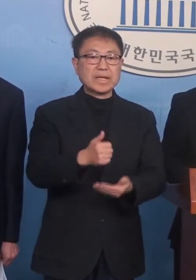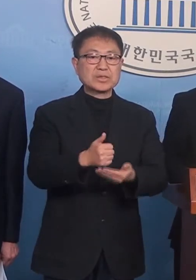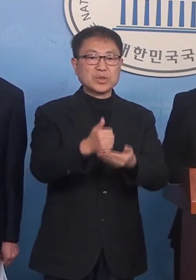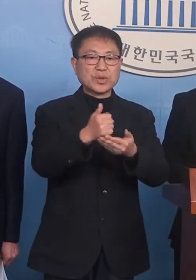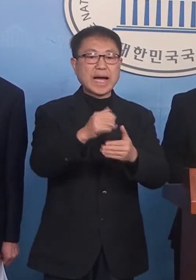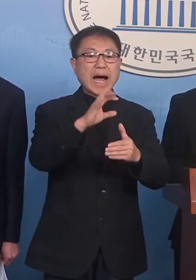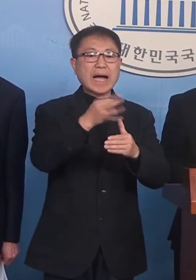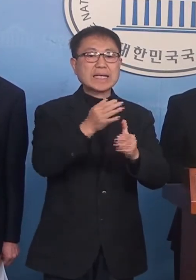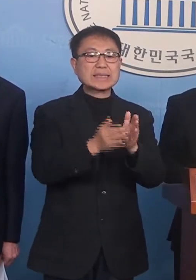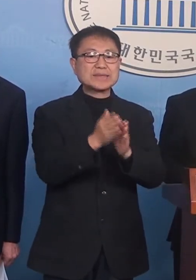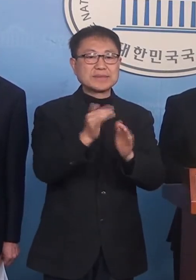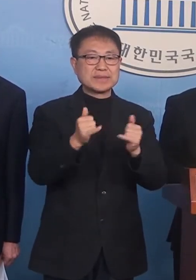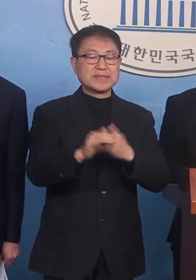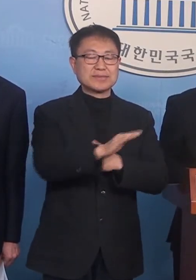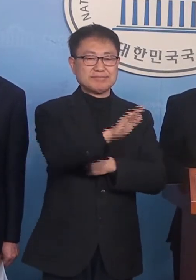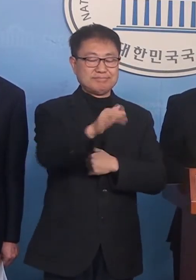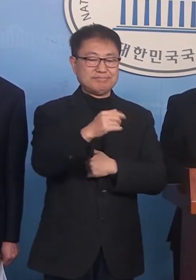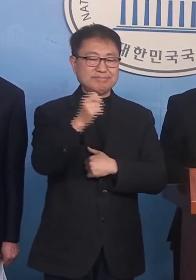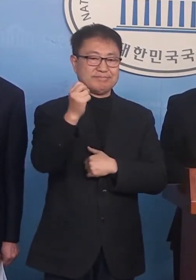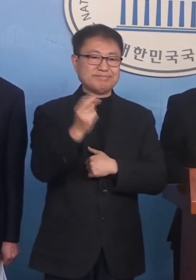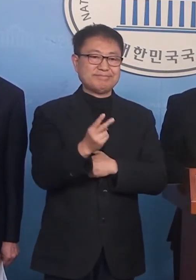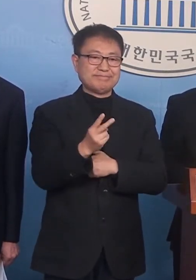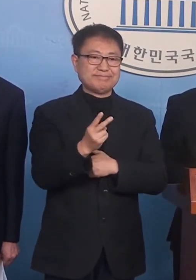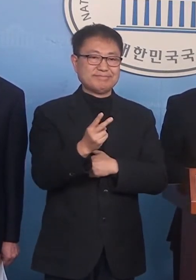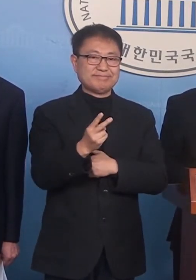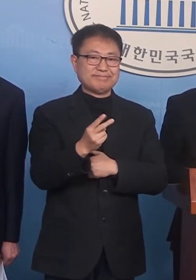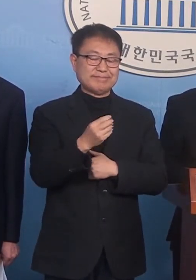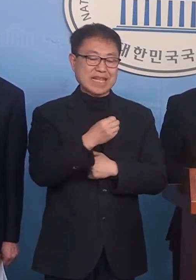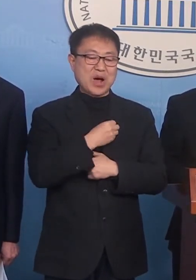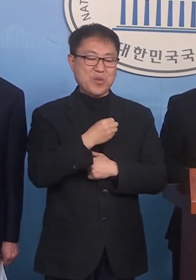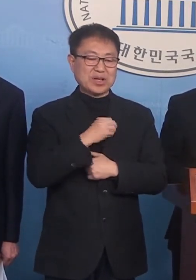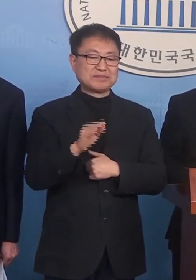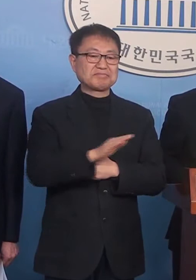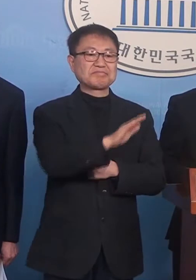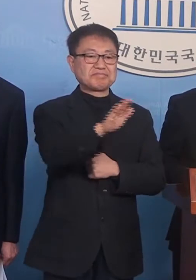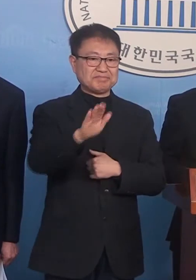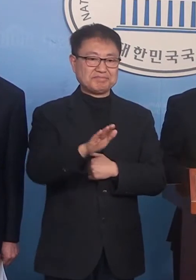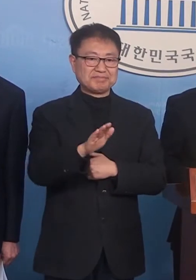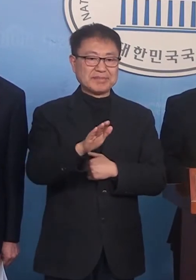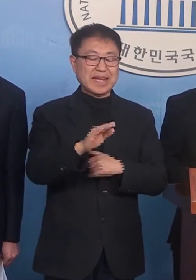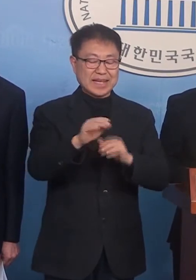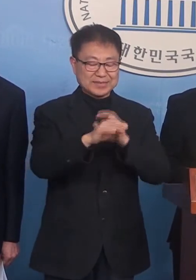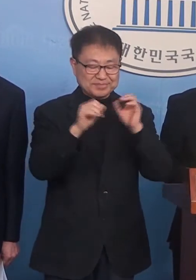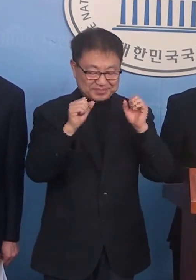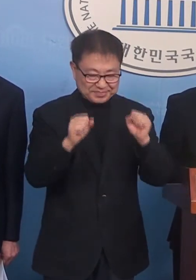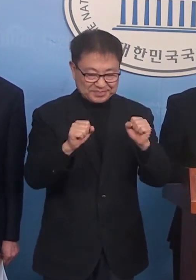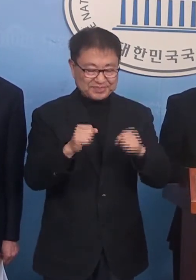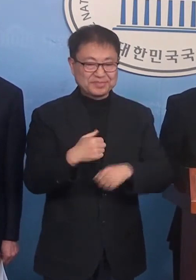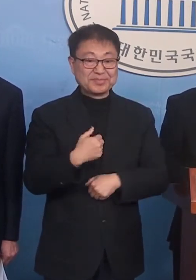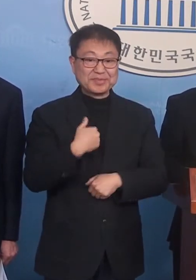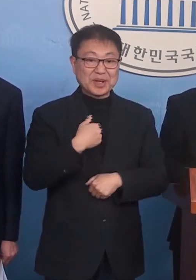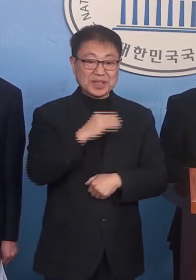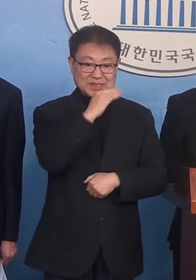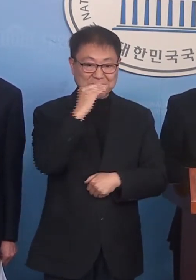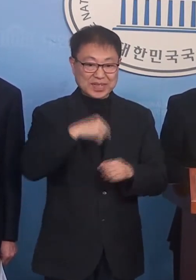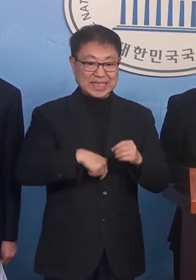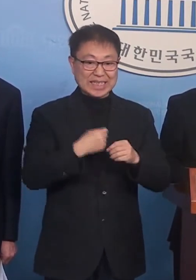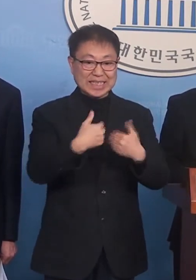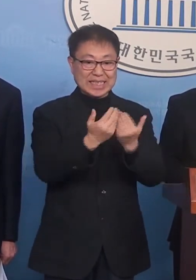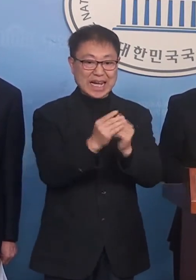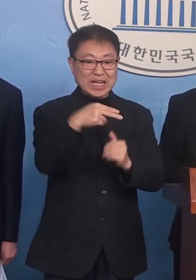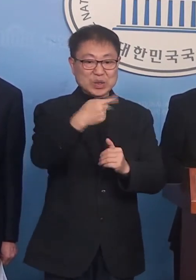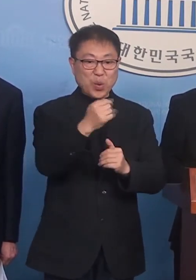존경하는 안양 시민 여러분, 그리고 당원 동지 여러분, 안녕하십니까? 정의당